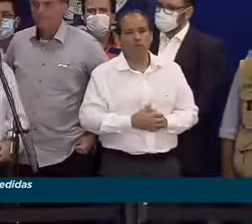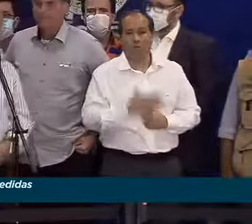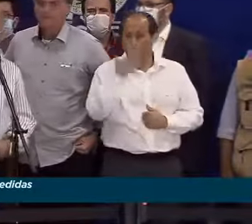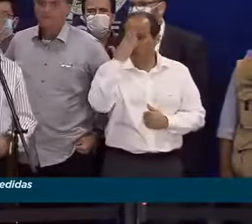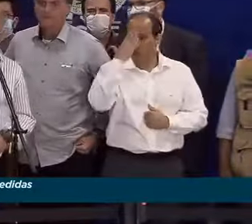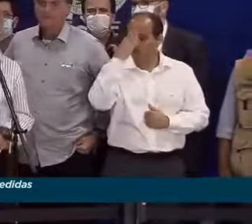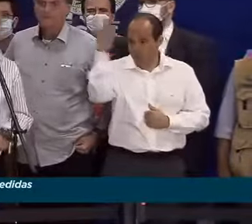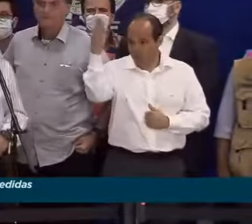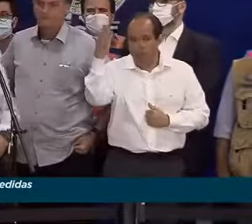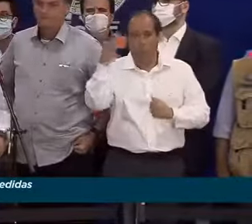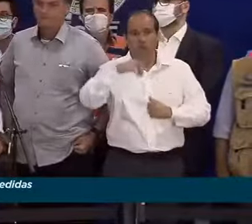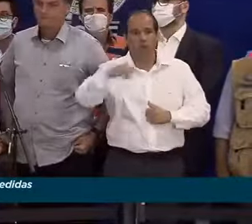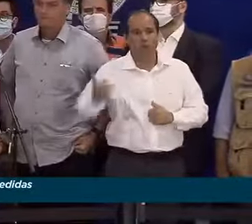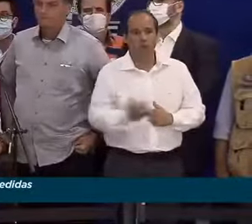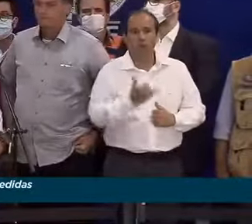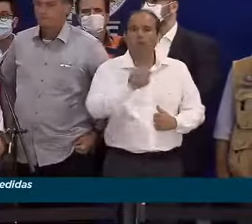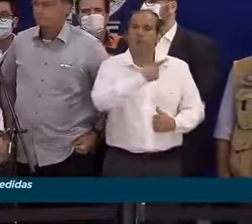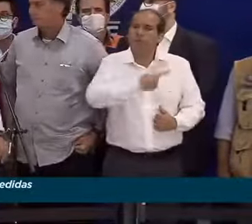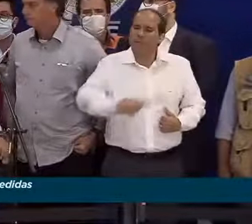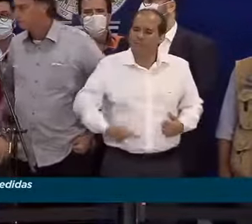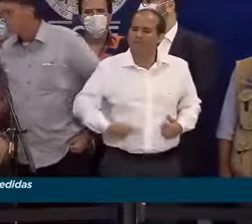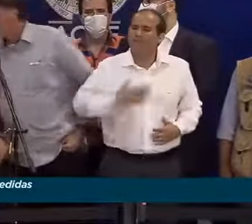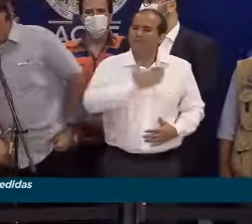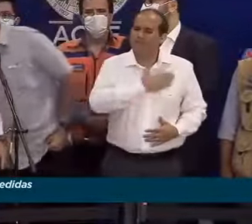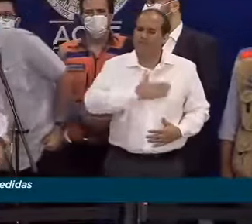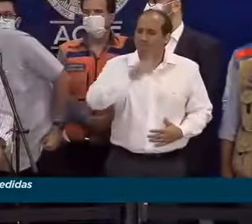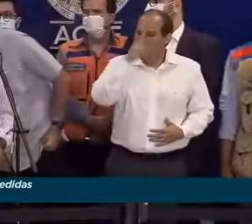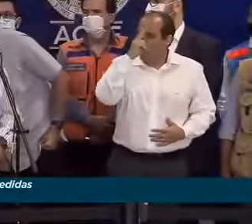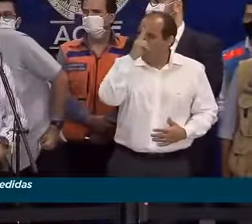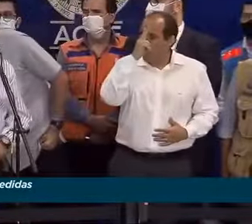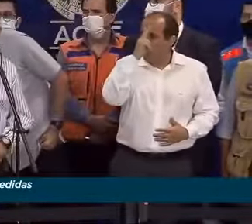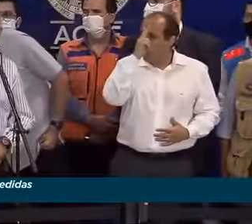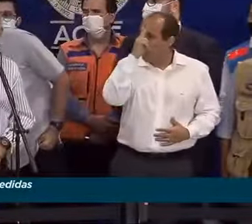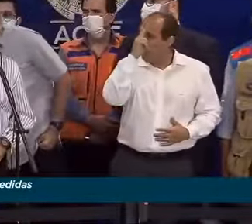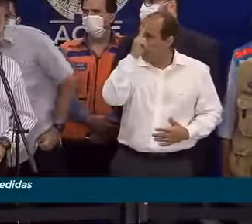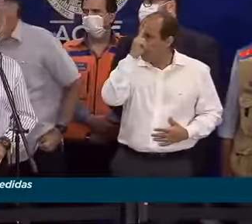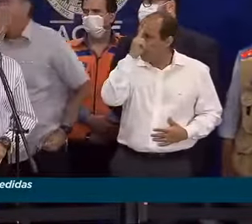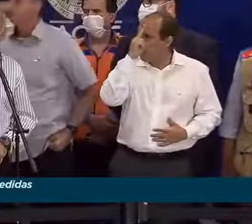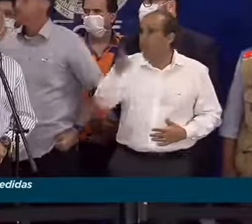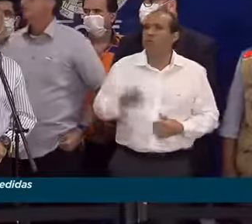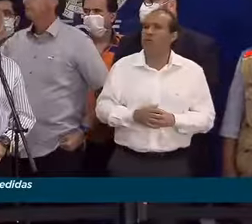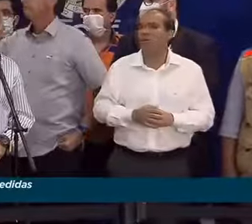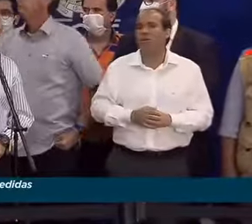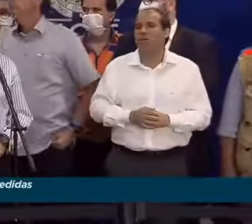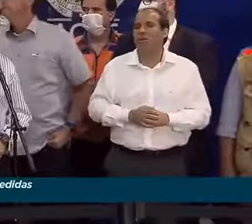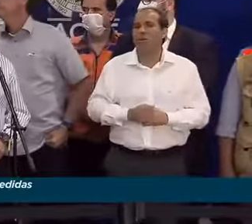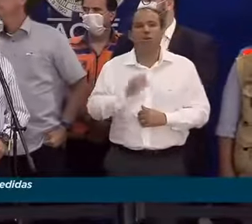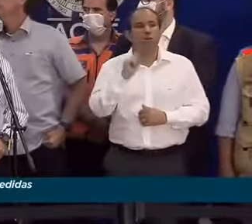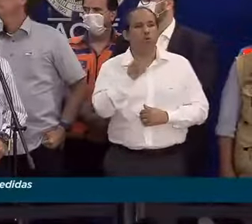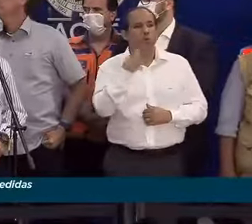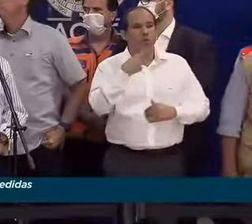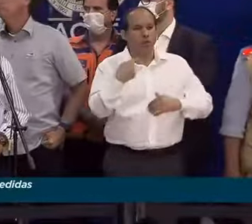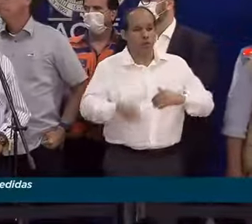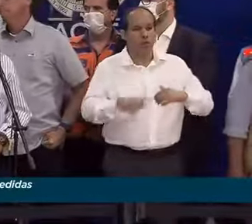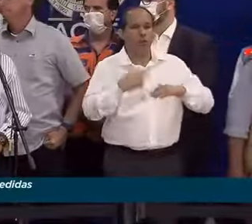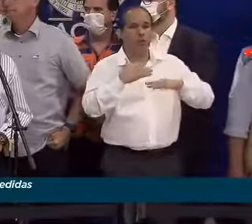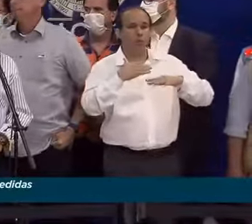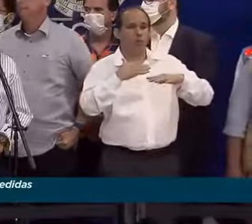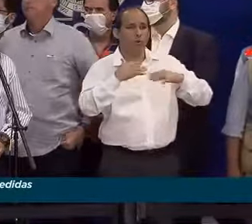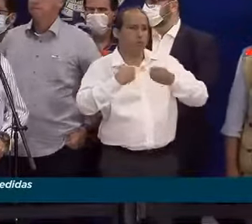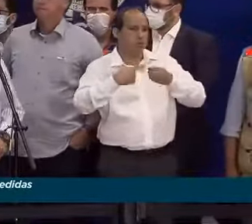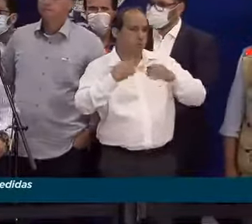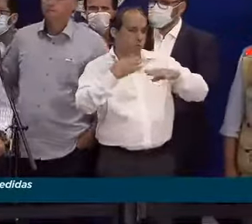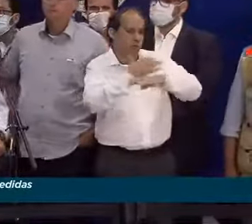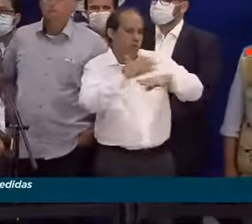Obrigado pela oportunidade, presidente. Um prazer muito grande, uma honra muito grande nossa pelo município de Rio Branco. Mas